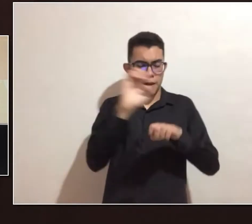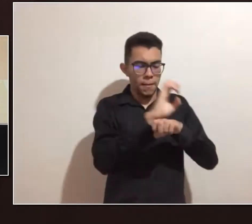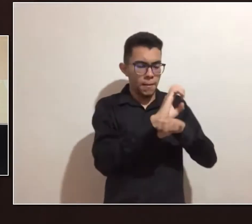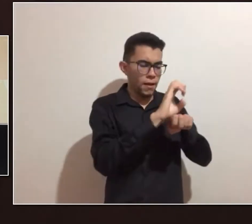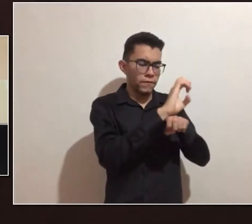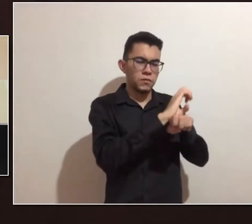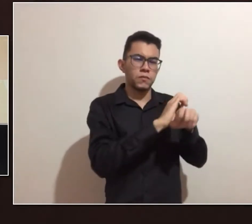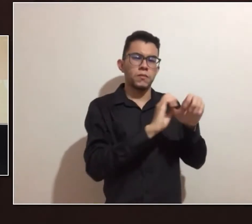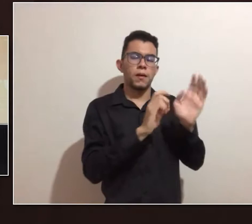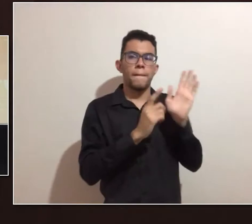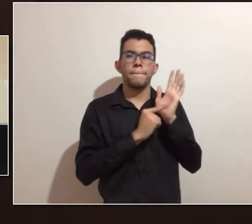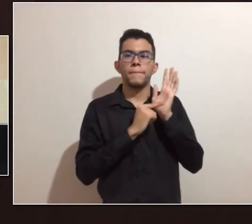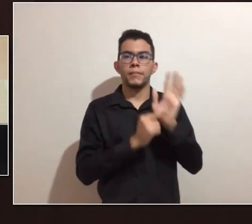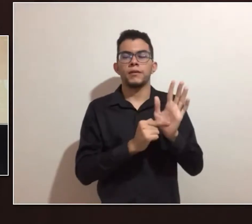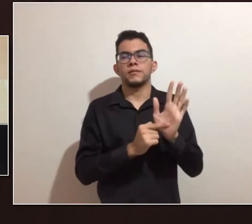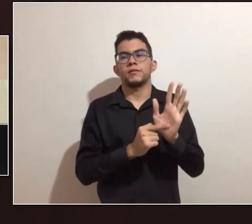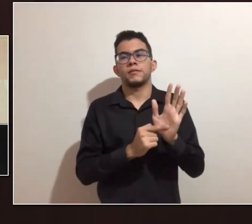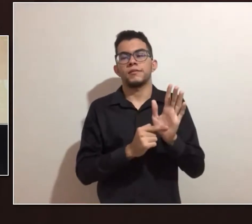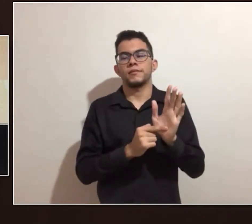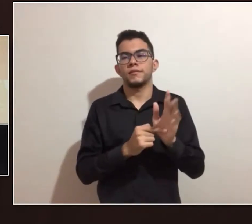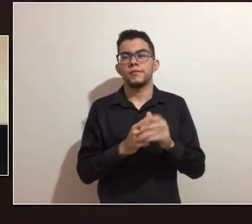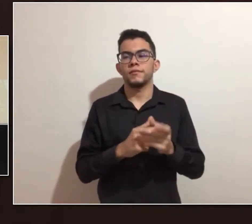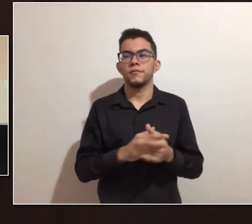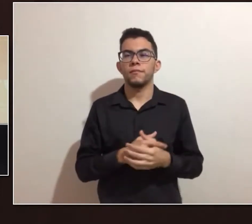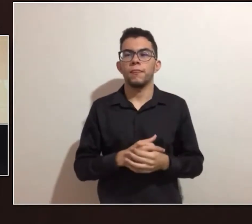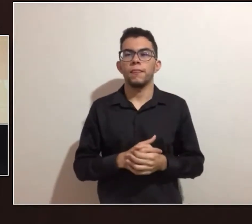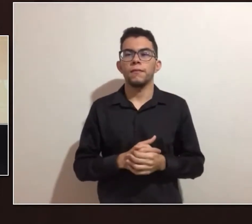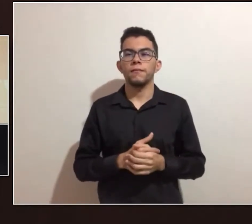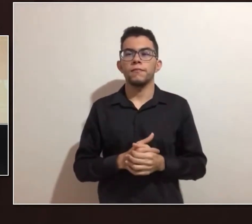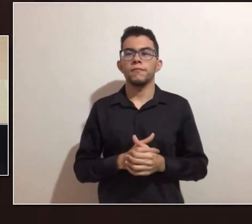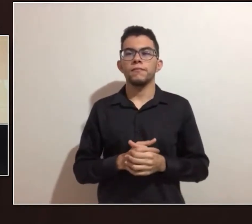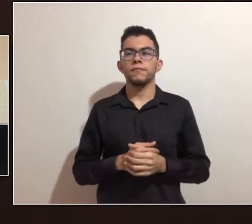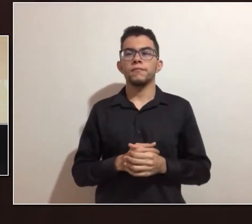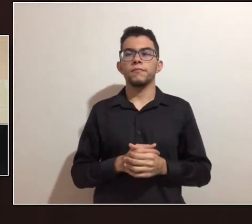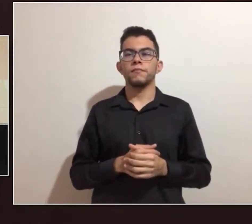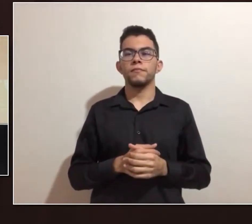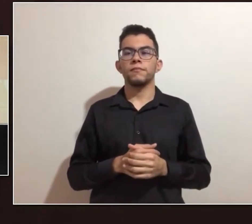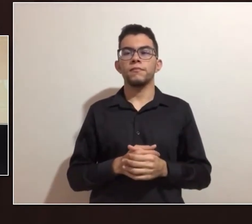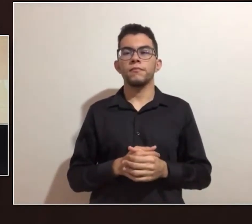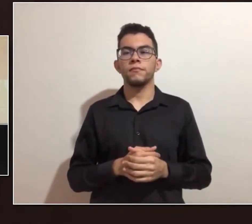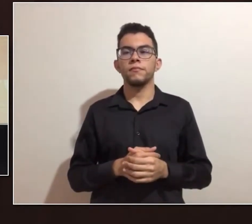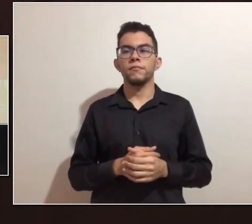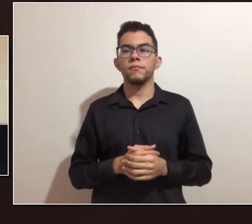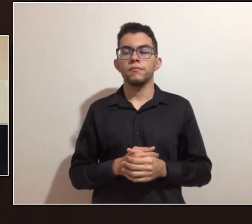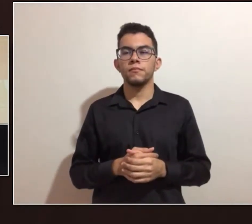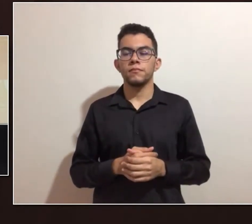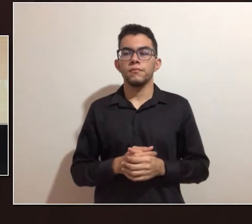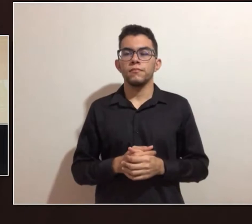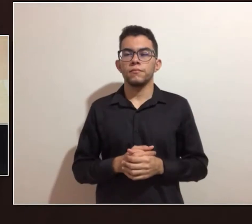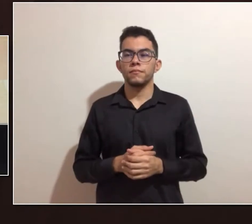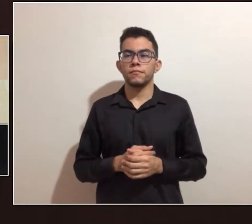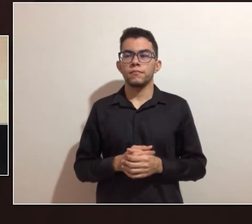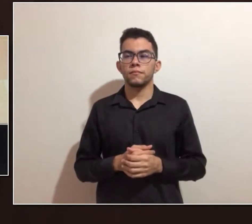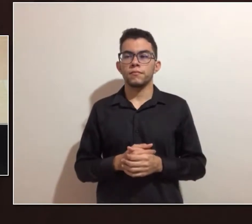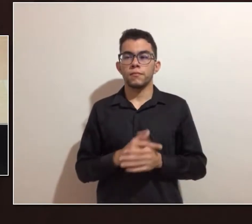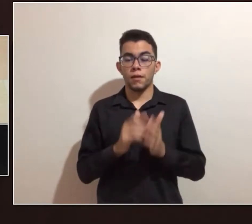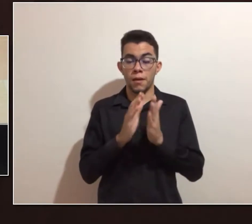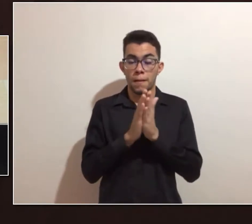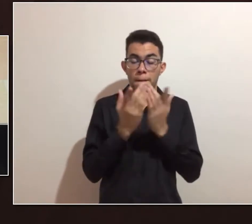foi destrancada a palavra profética. A palavra profética ficou